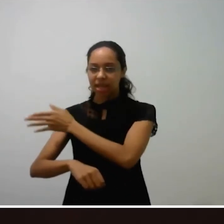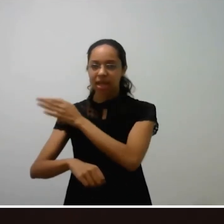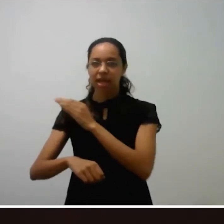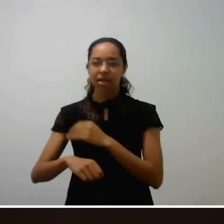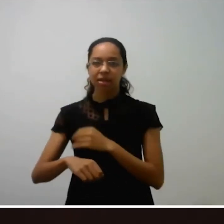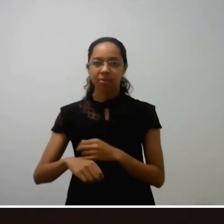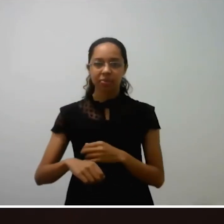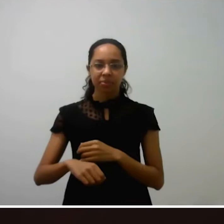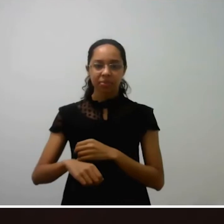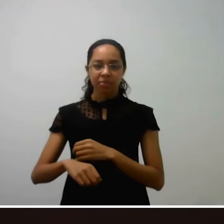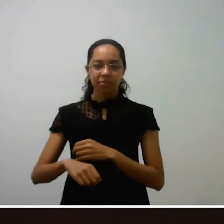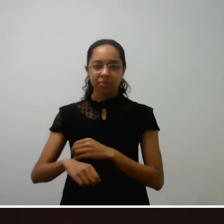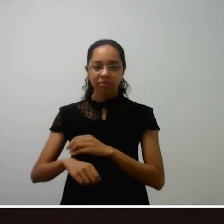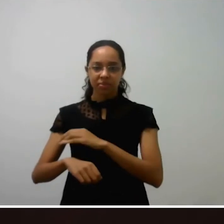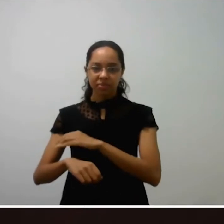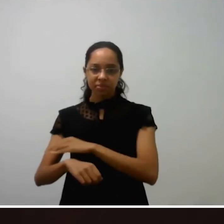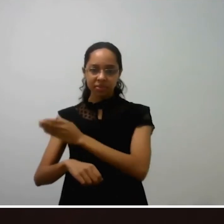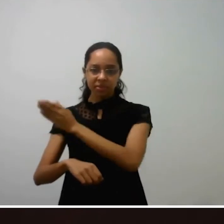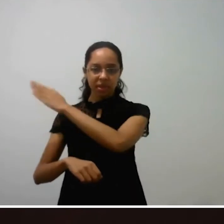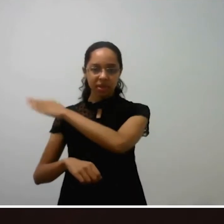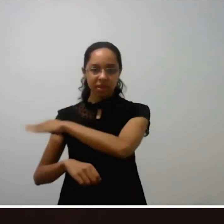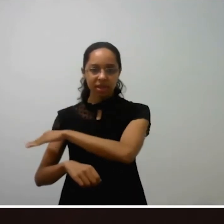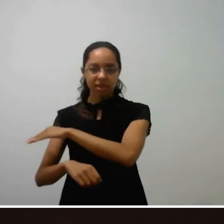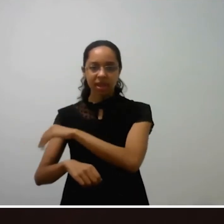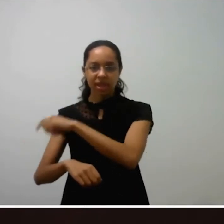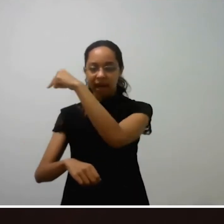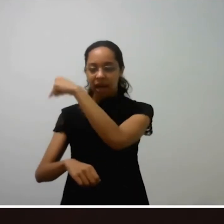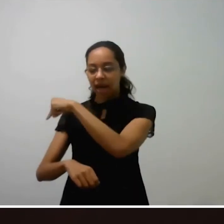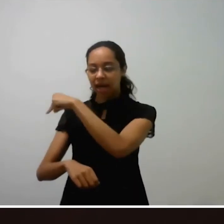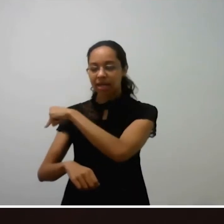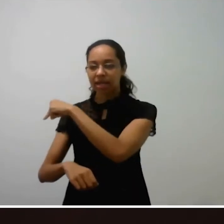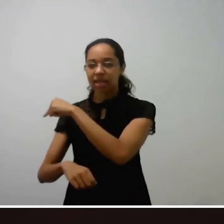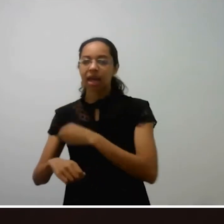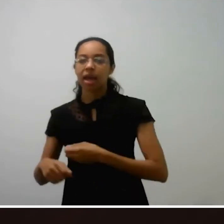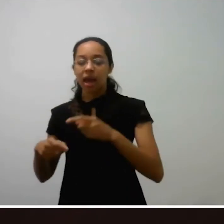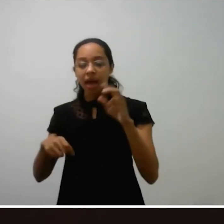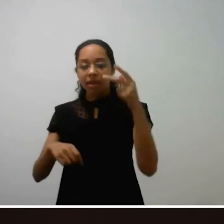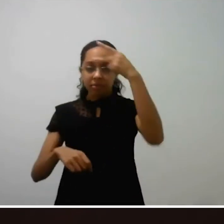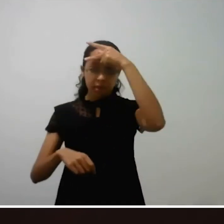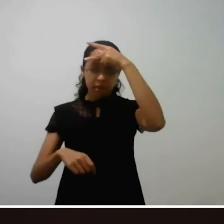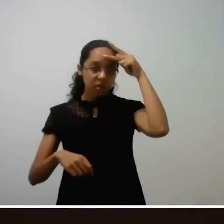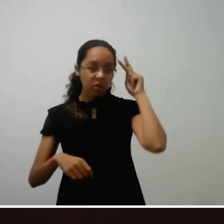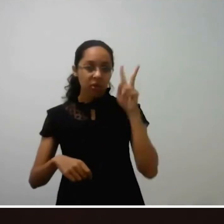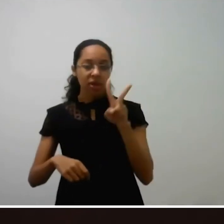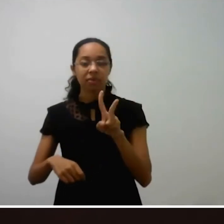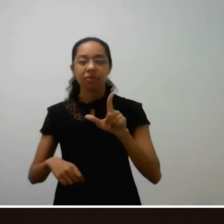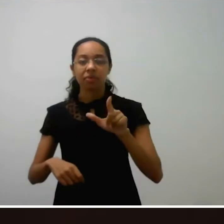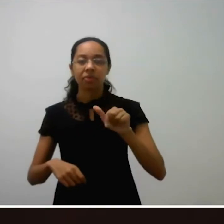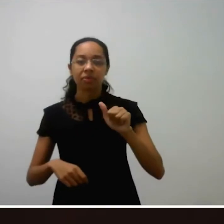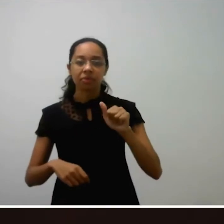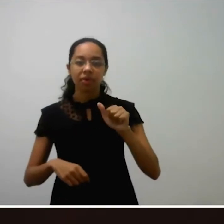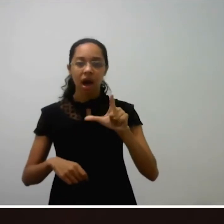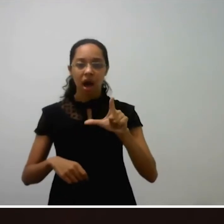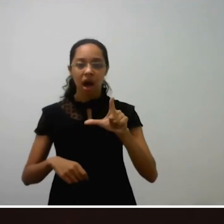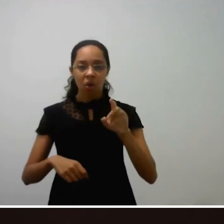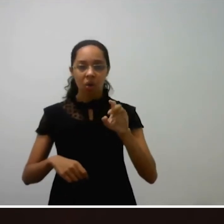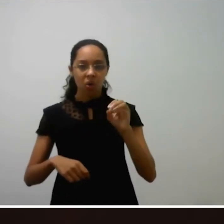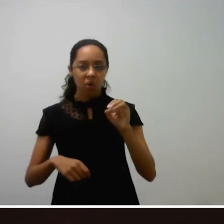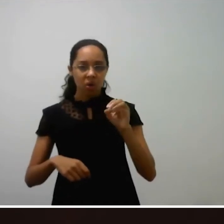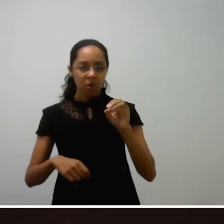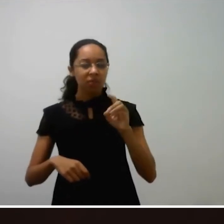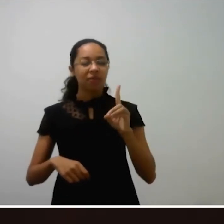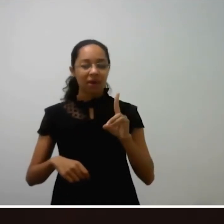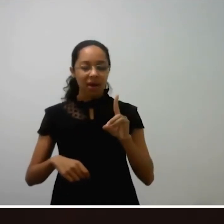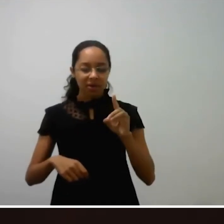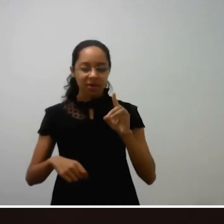oriental, estavam os valdenses. Vocês entenderam? Então, nessa Cordilheira dos Alpes, de